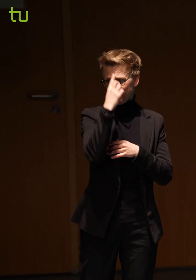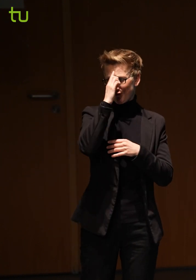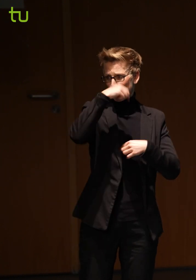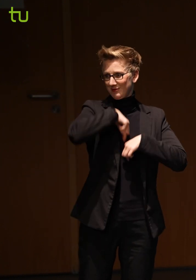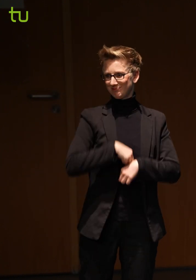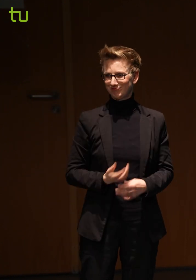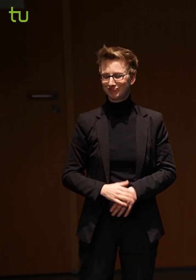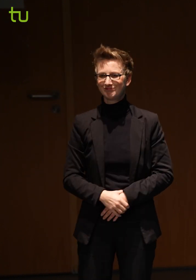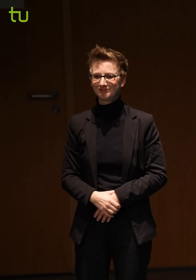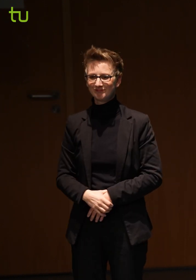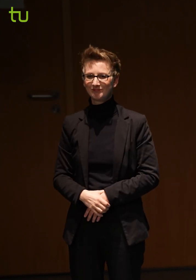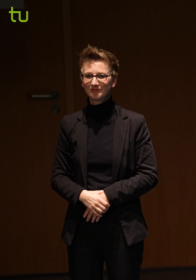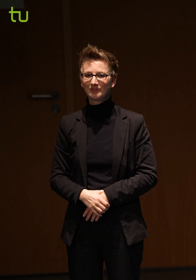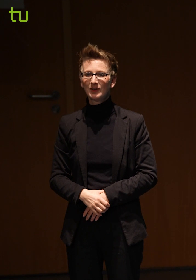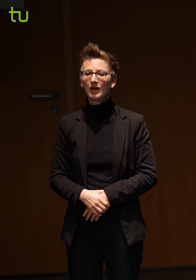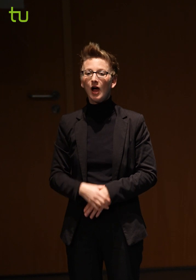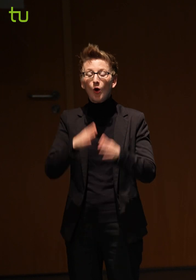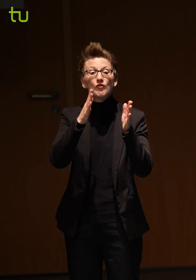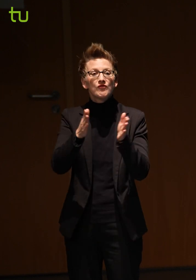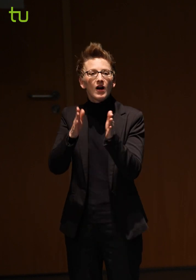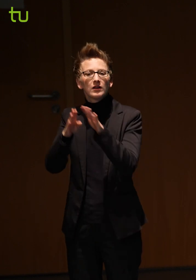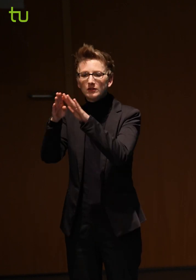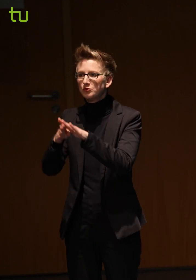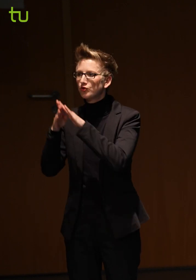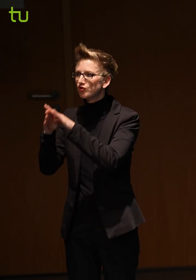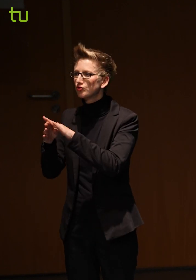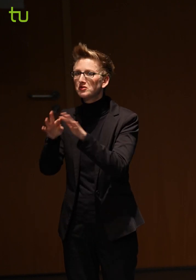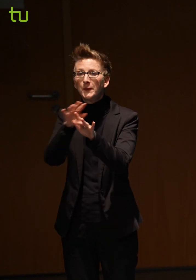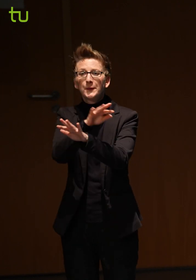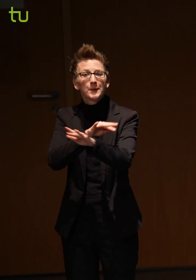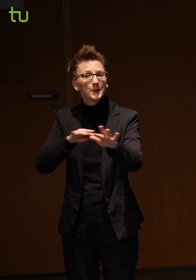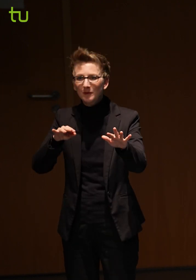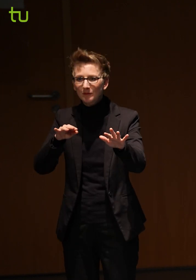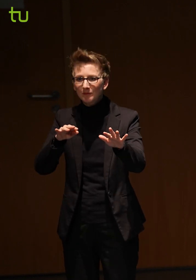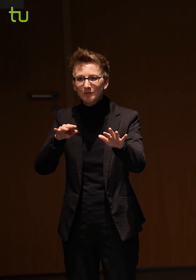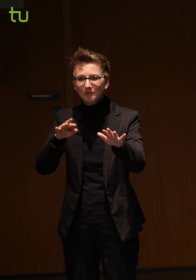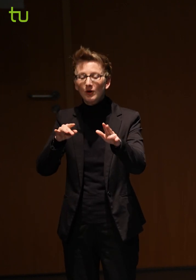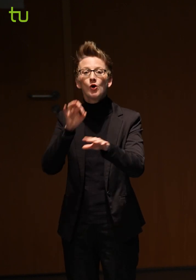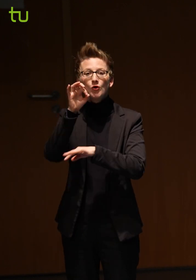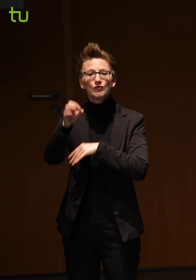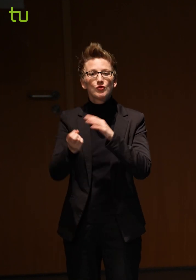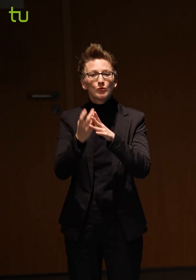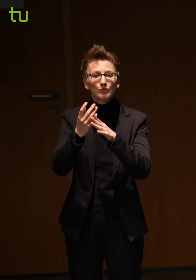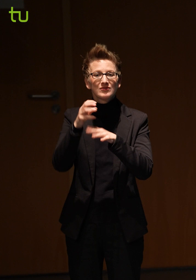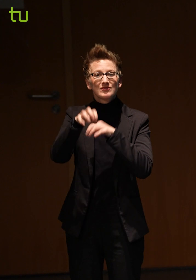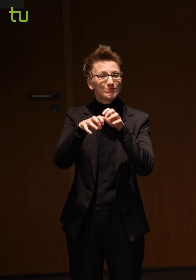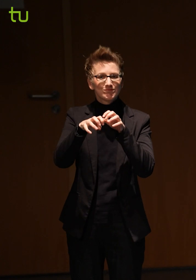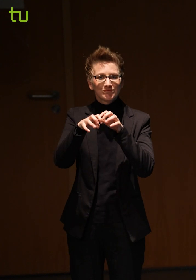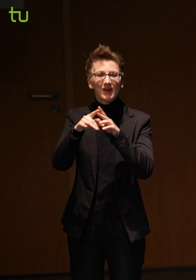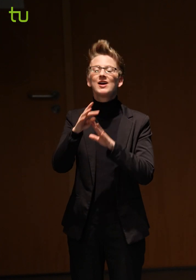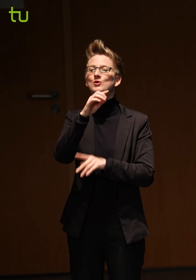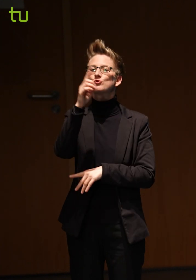fachliche weitere Unterstützung mussten wir oft nicht lange suchen. Der Direktor des Dortmunder Zoos, Dr. Frank Brandstetter,